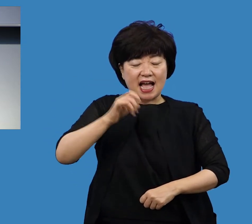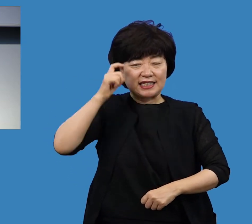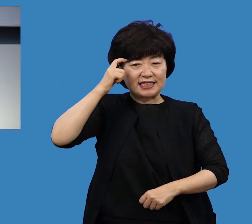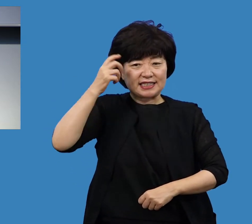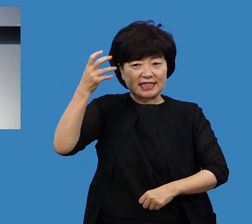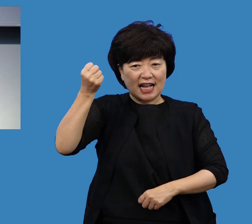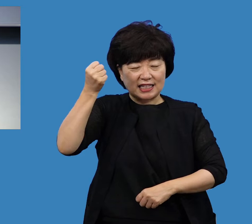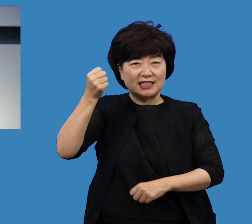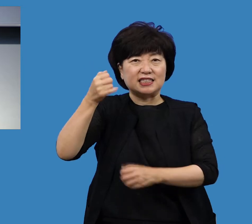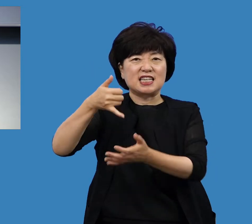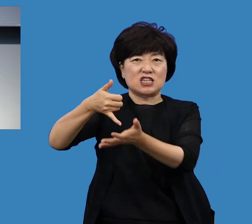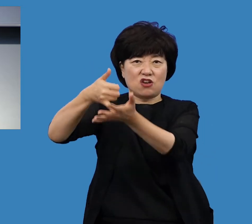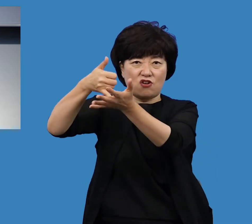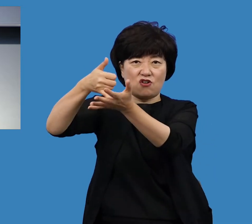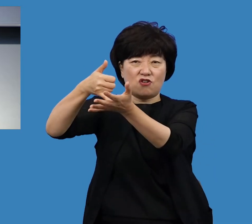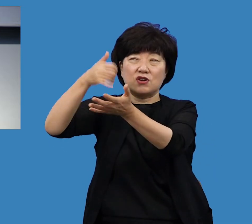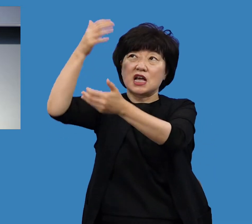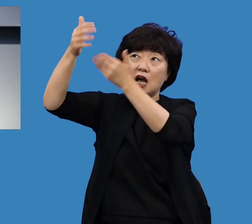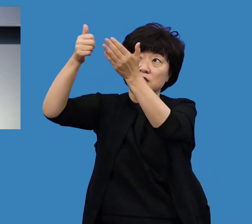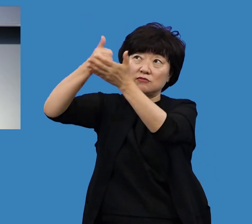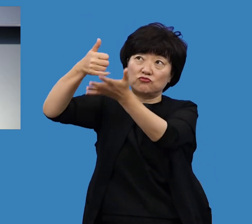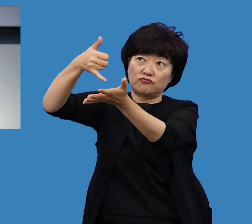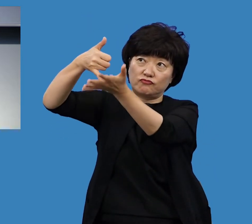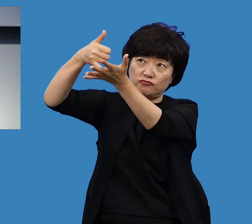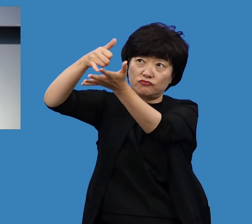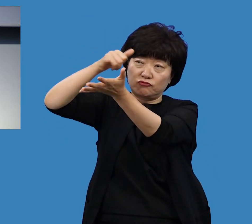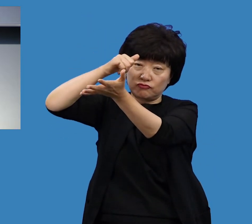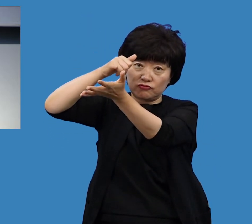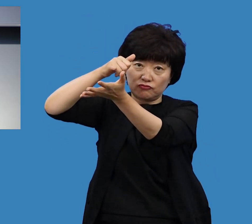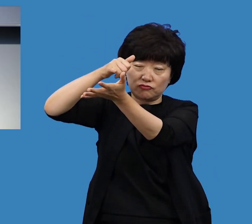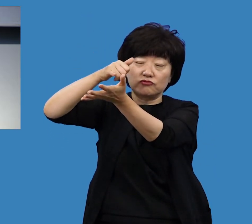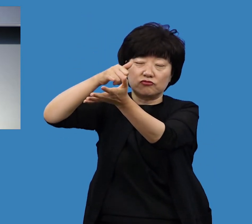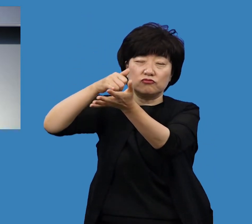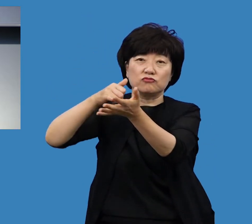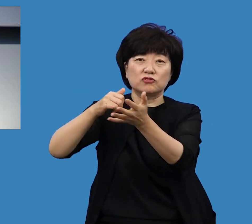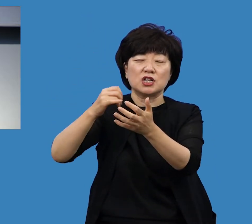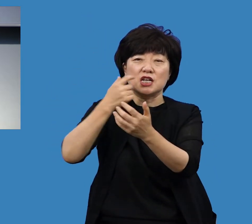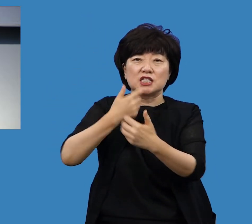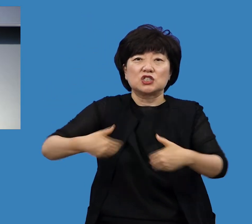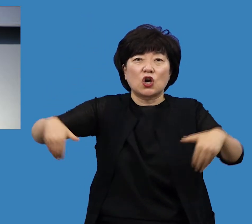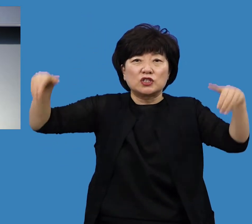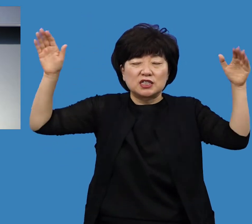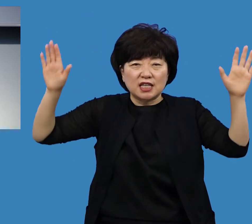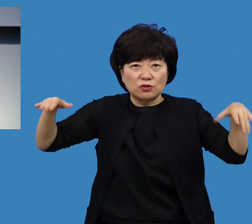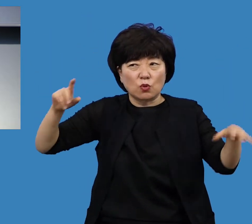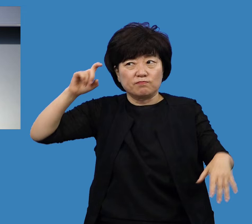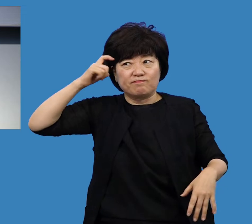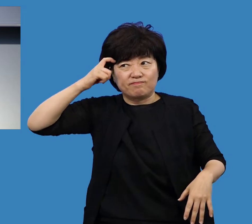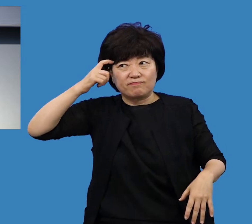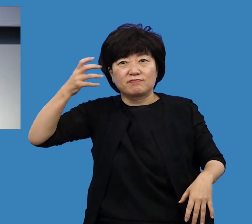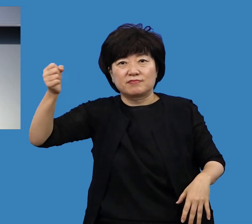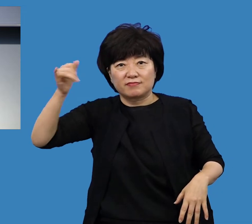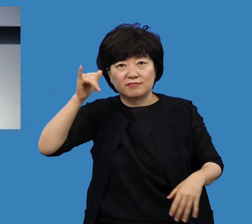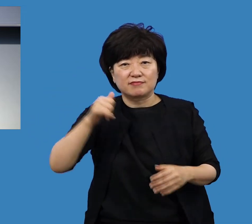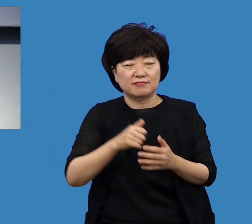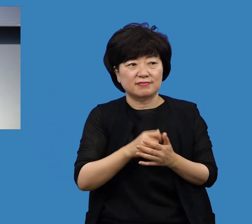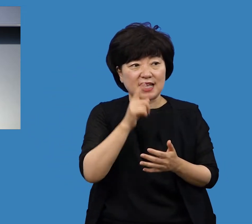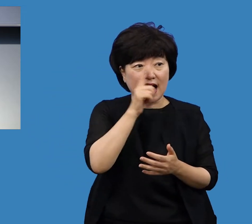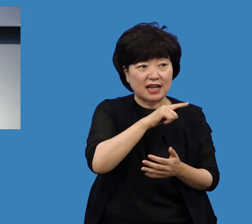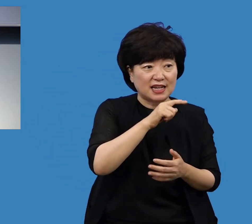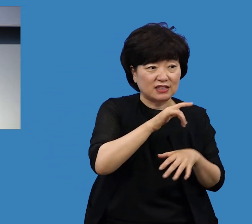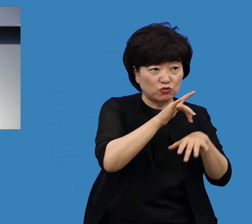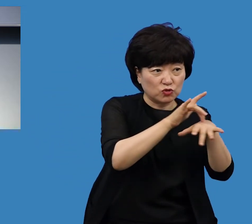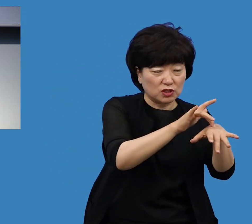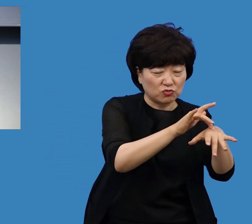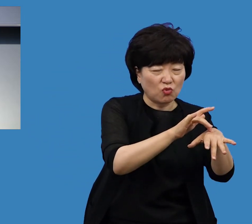거예요. 하나님도 물론 자의식을 가지고 계시고 천사도 물론 자의식을 가지고 있고 귀신도 악한 영도 다 자의식을 갖고 있는